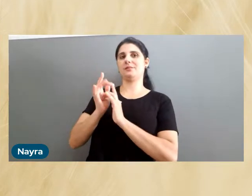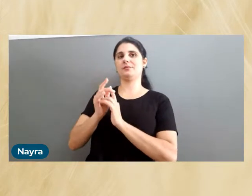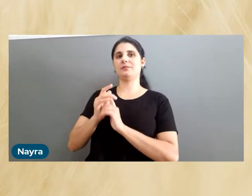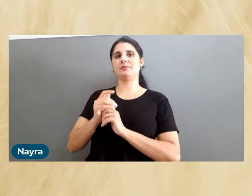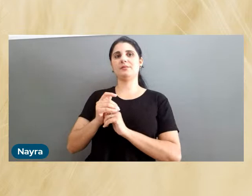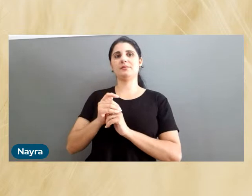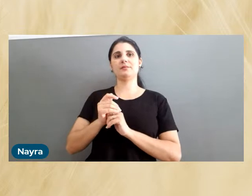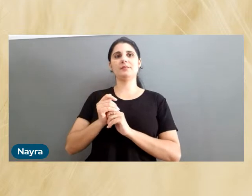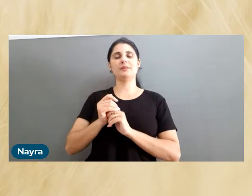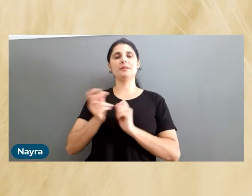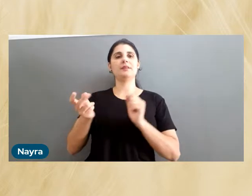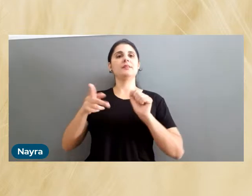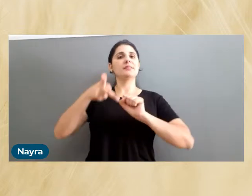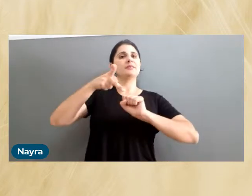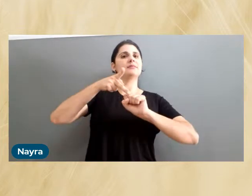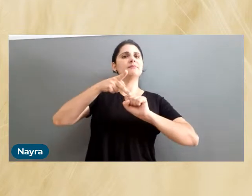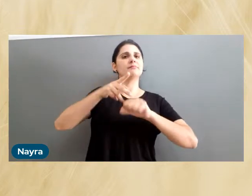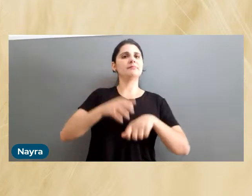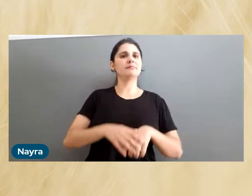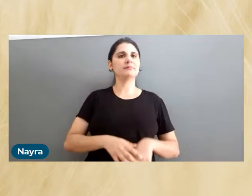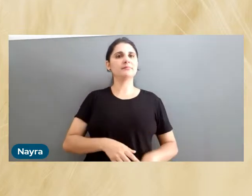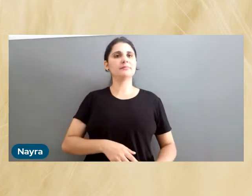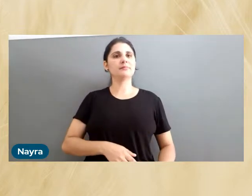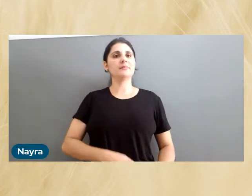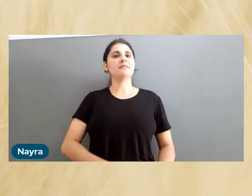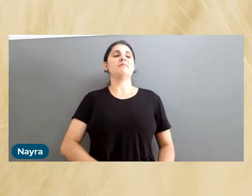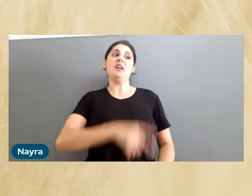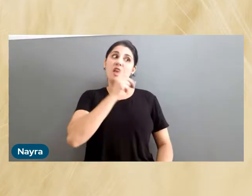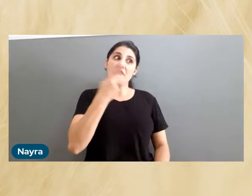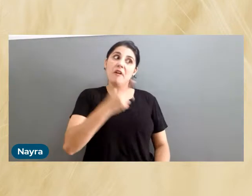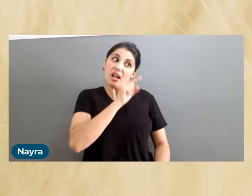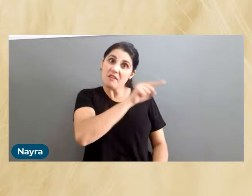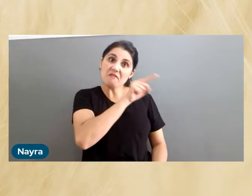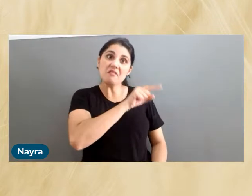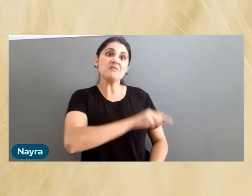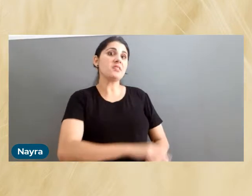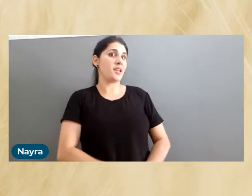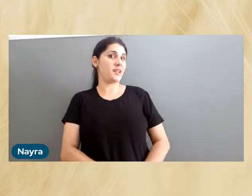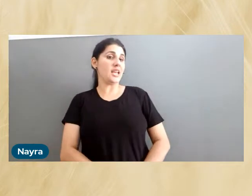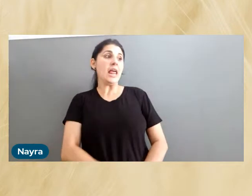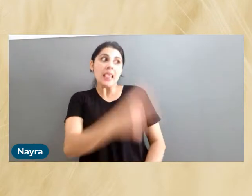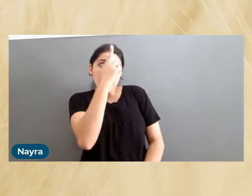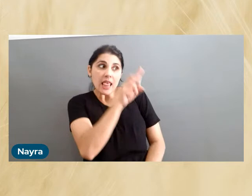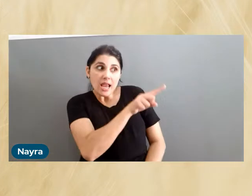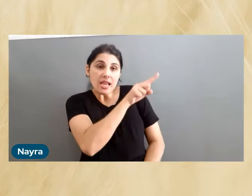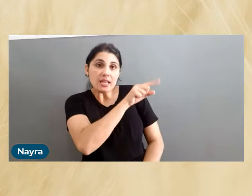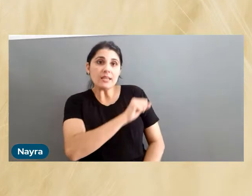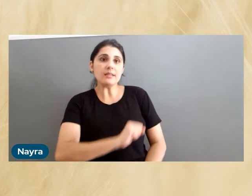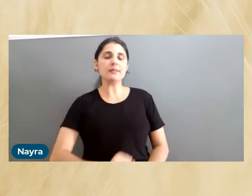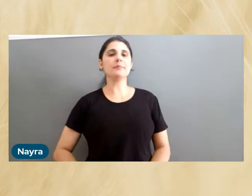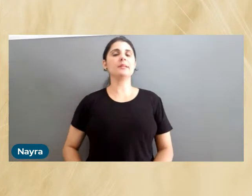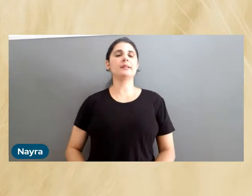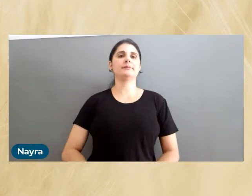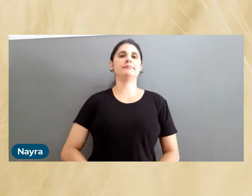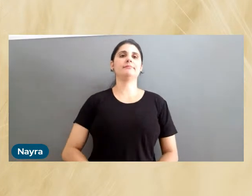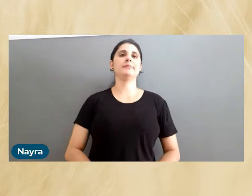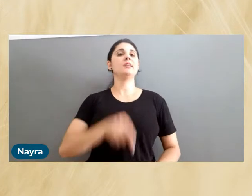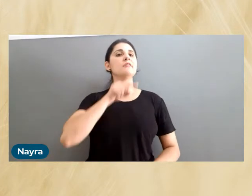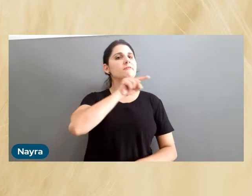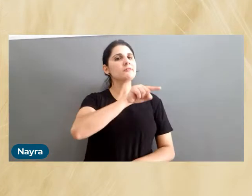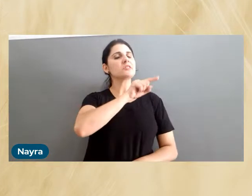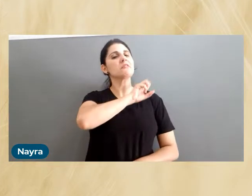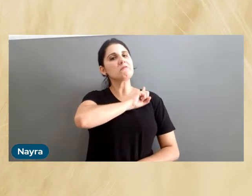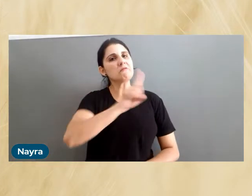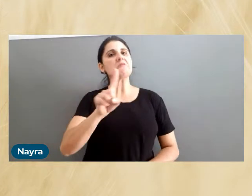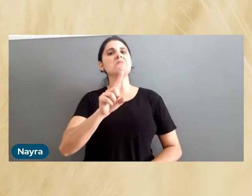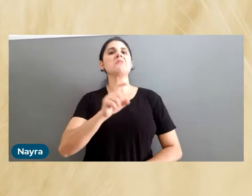procurado Pedro na manhã seguinte e falado assim, não te falei, Pedro? Eu te avisei, mesmo tendo te falado, você ainda foi lá e